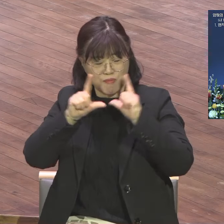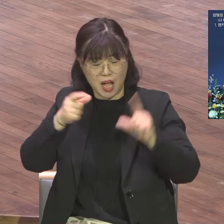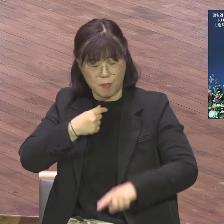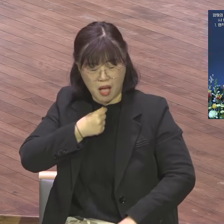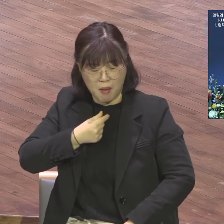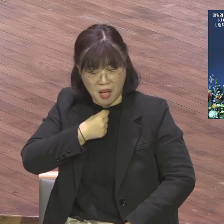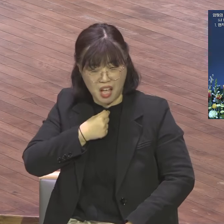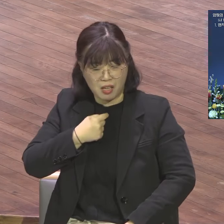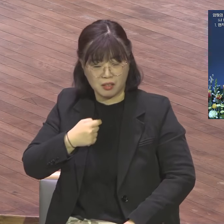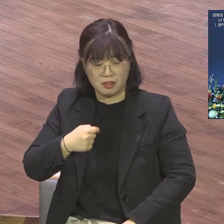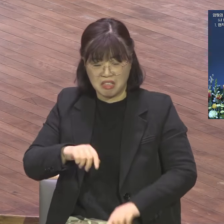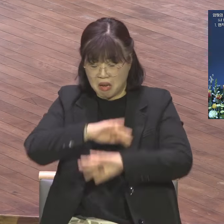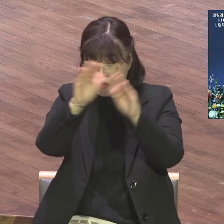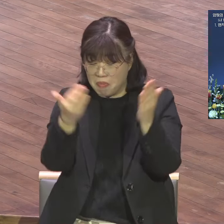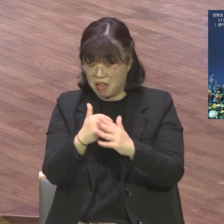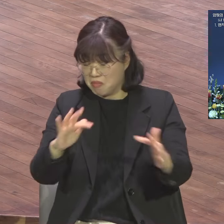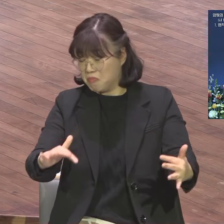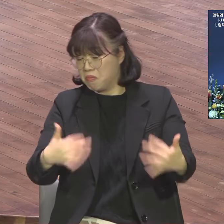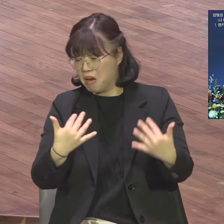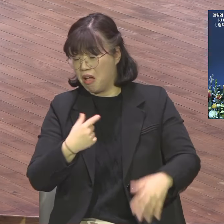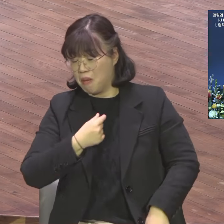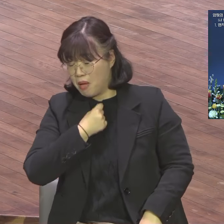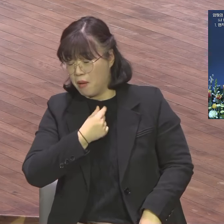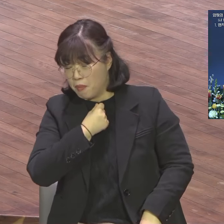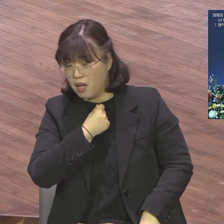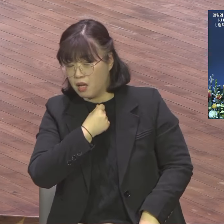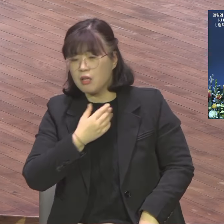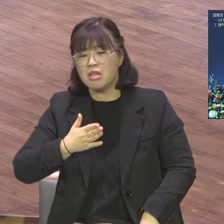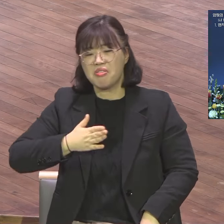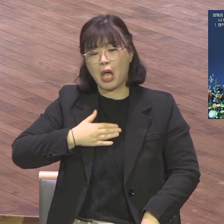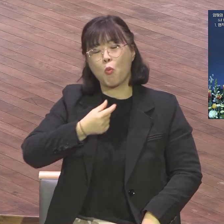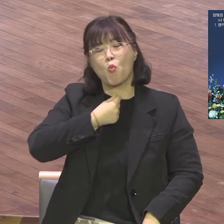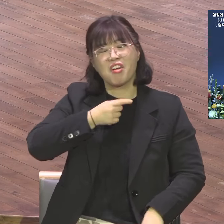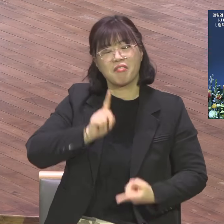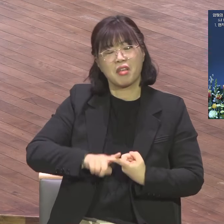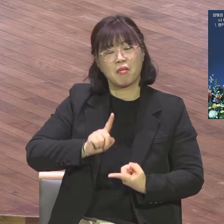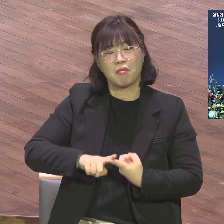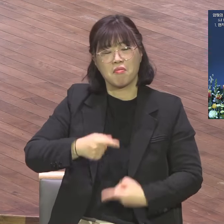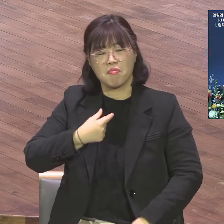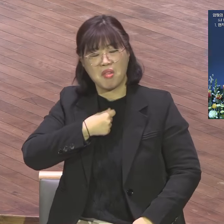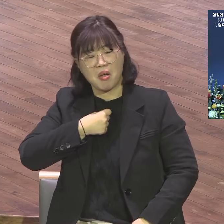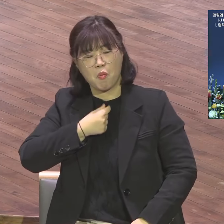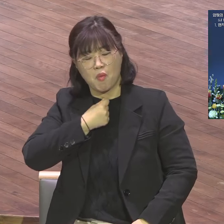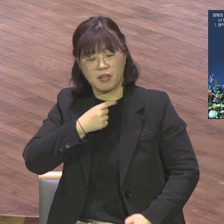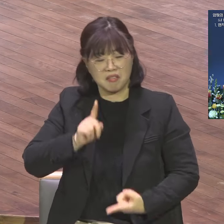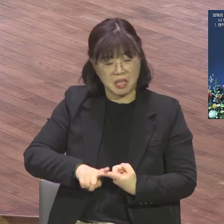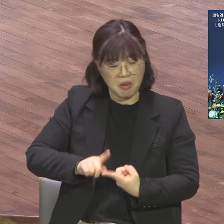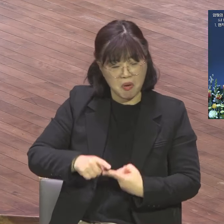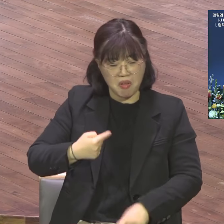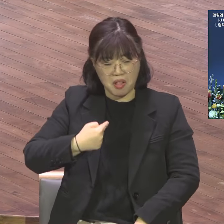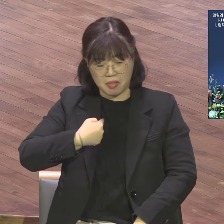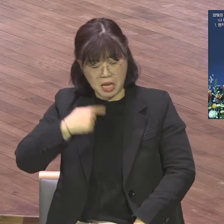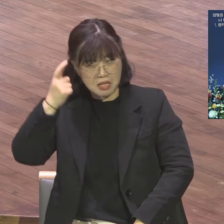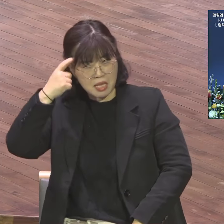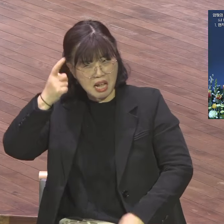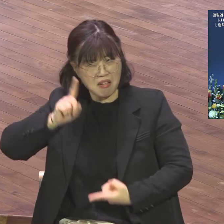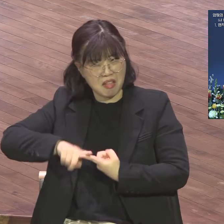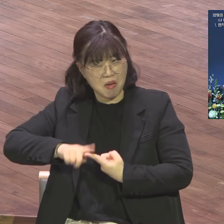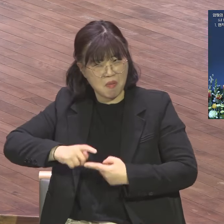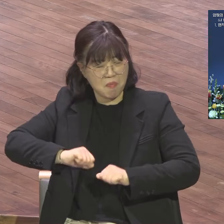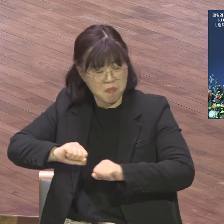하나님 말씀이 아니라 내가 내 원대로 내 생각대로 내